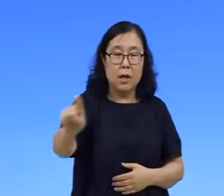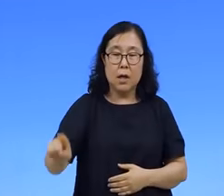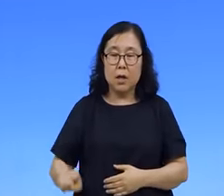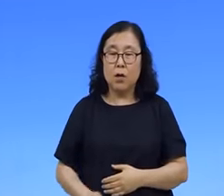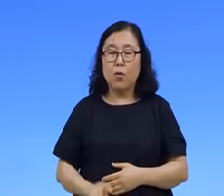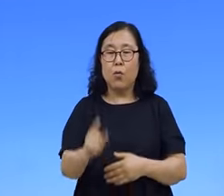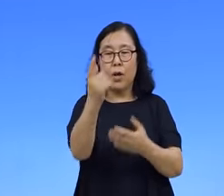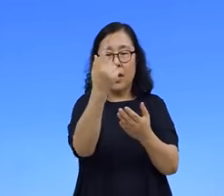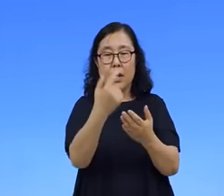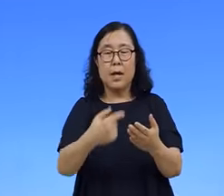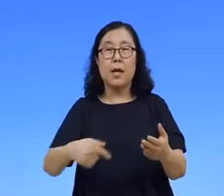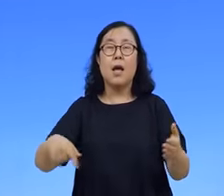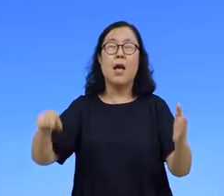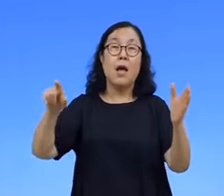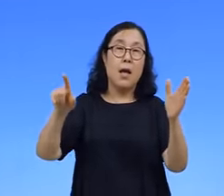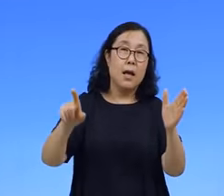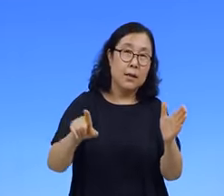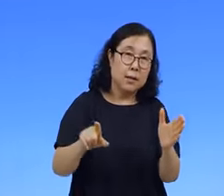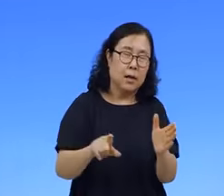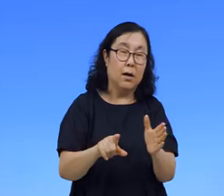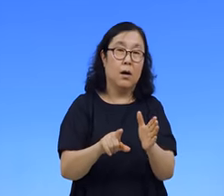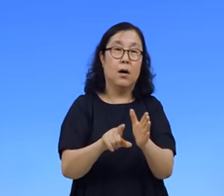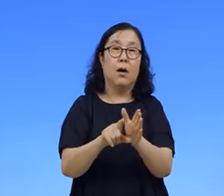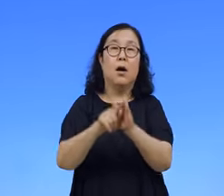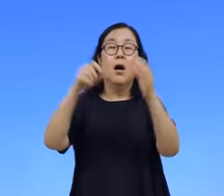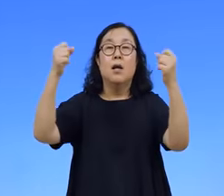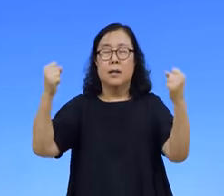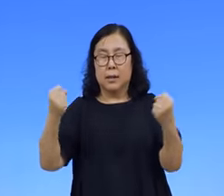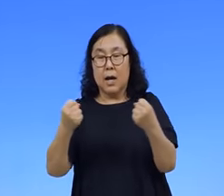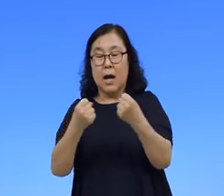너희를 위해서 싸우시는